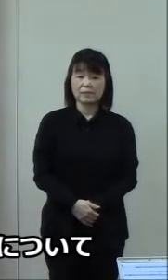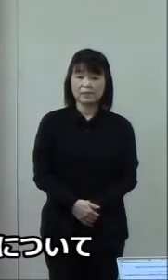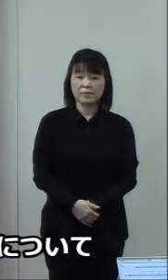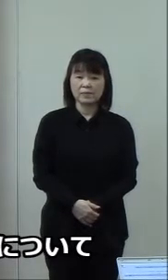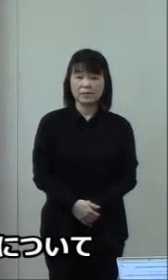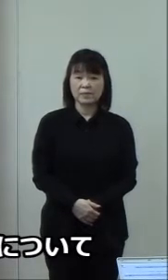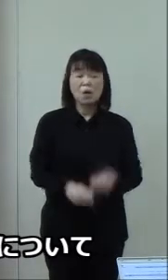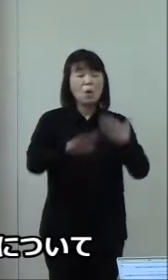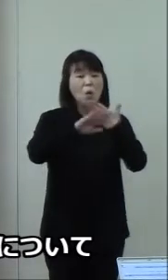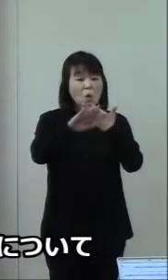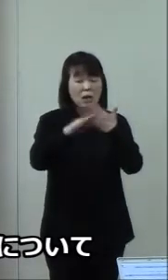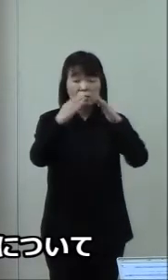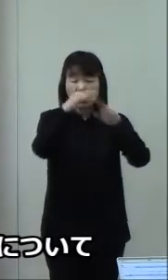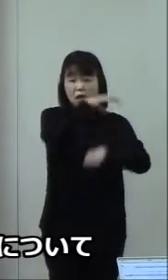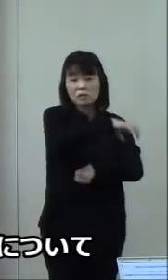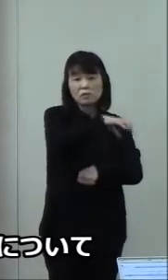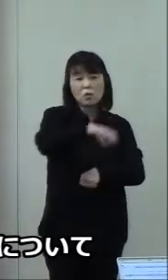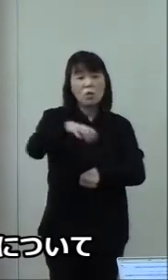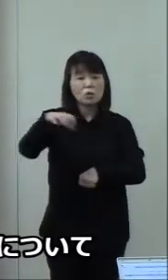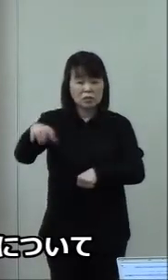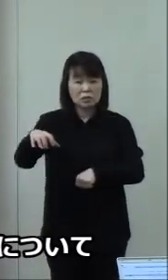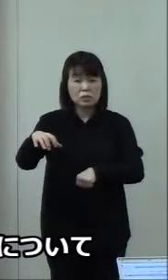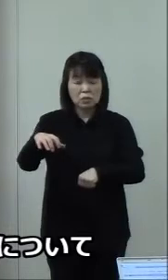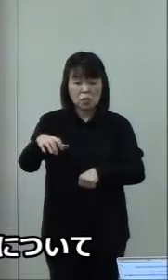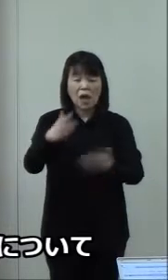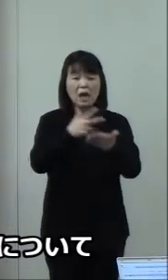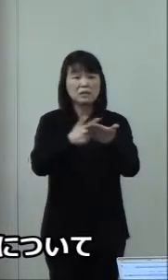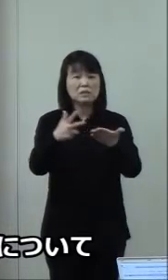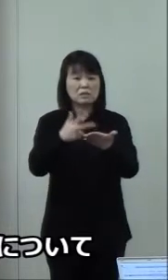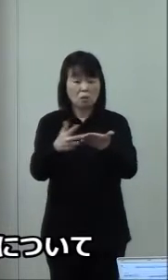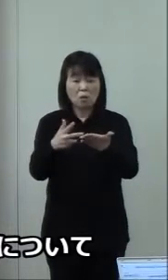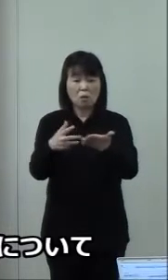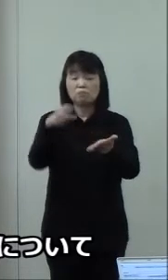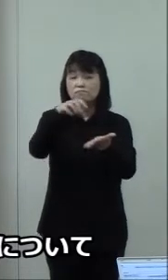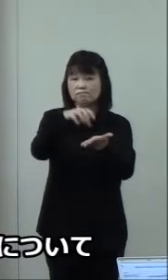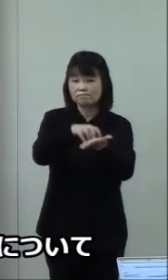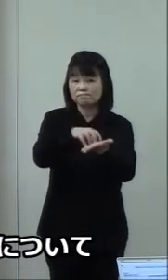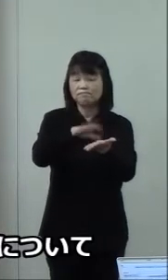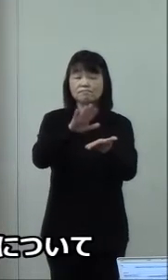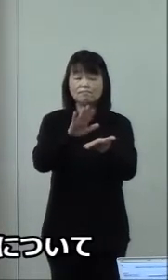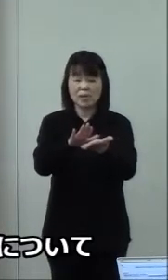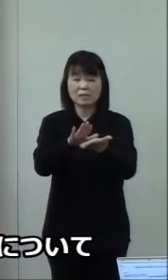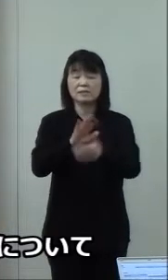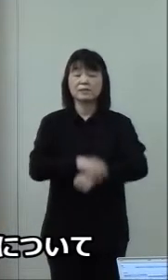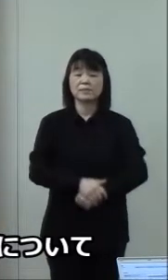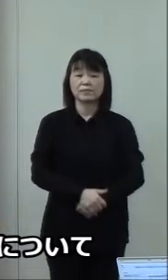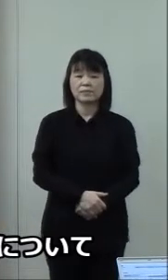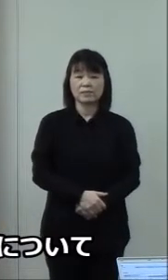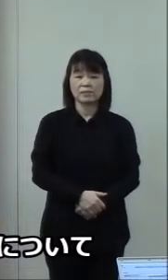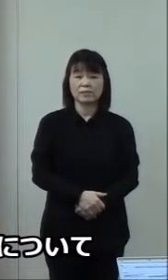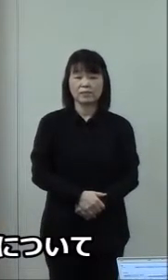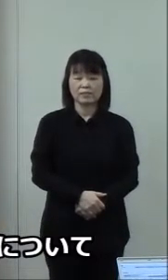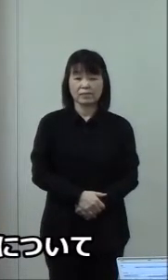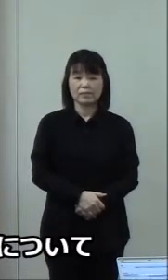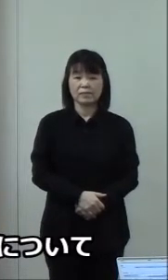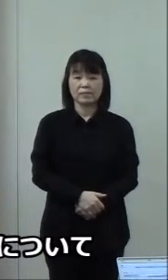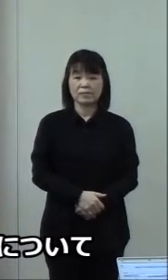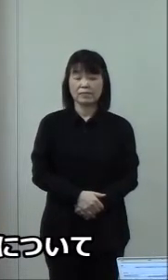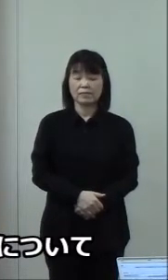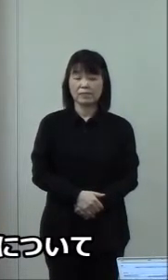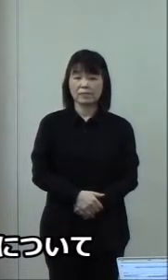その他の会場につきましては、ここに表にしておるところでございますので、またこれを